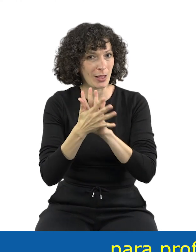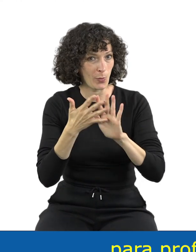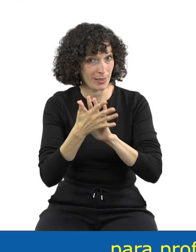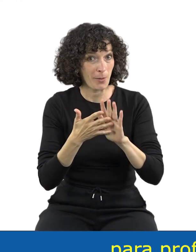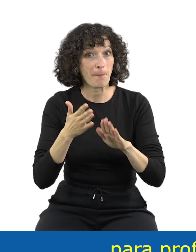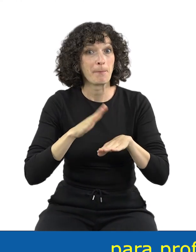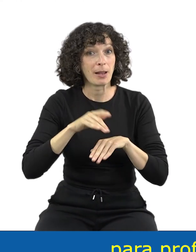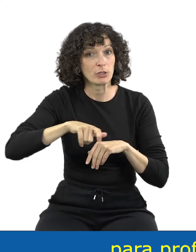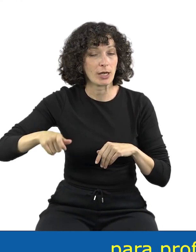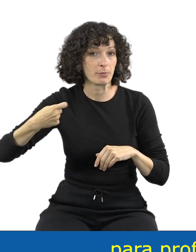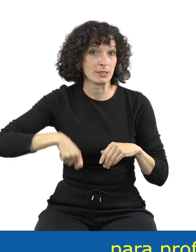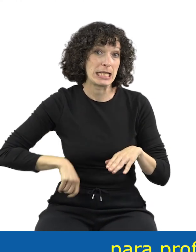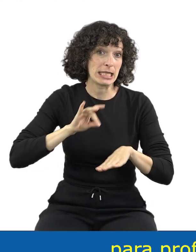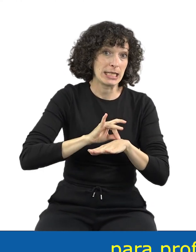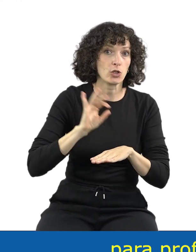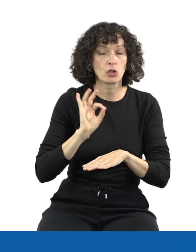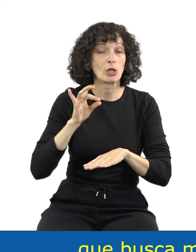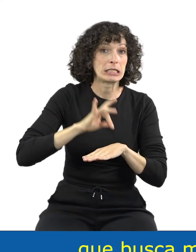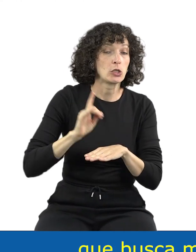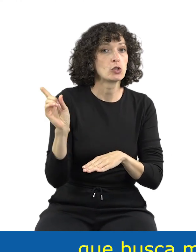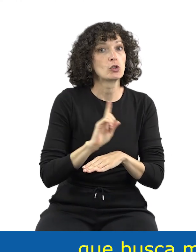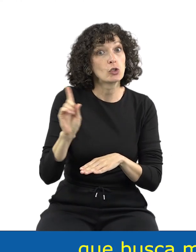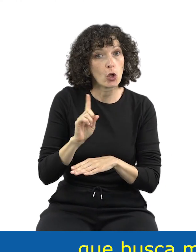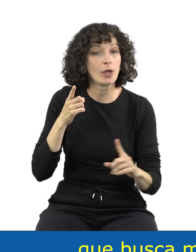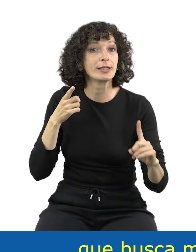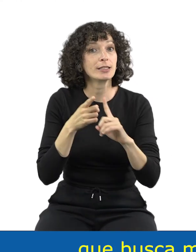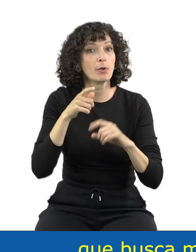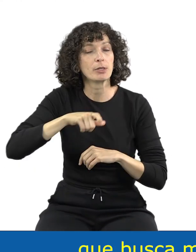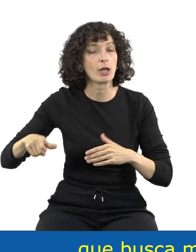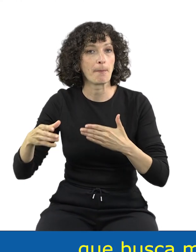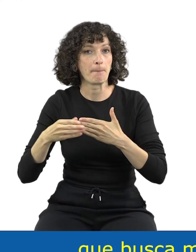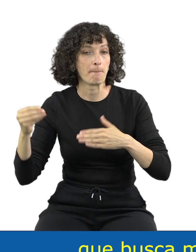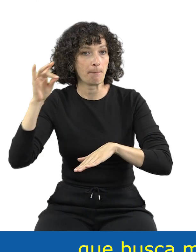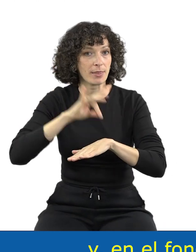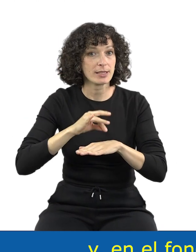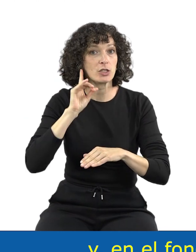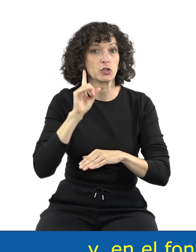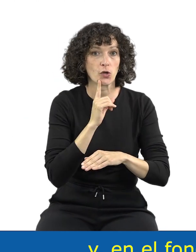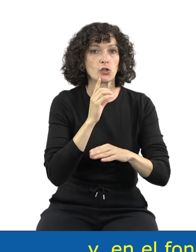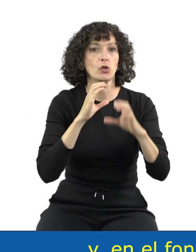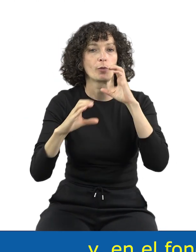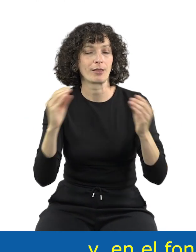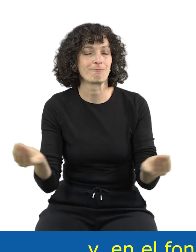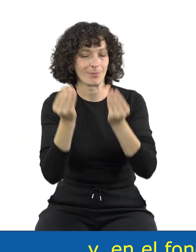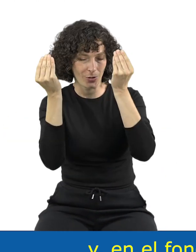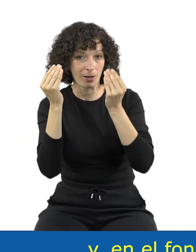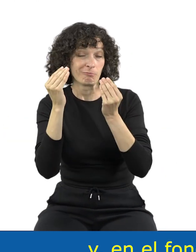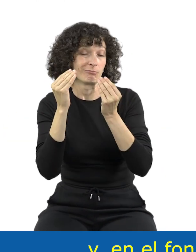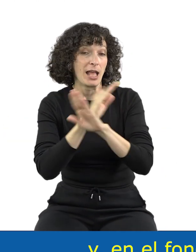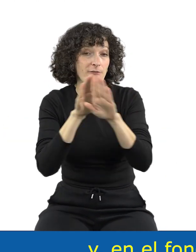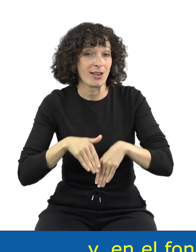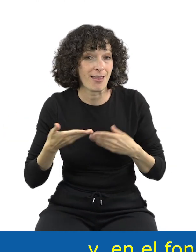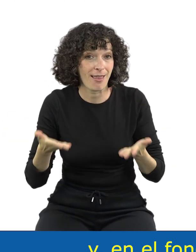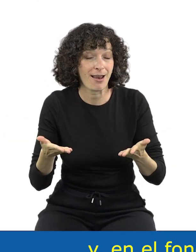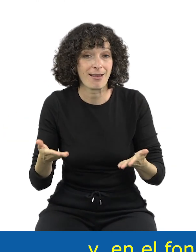para profesionales sanitarios y no sanitarios que busca mejorar la comunicación con pacientes sordos y, en el fondo, hacer una